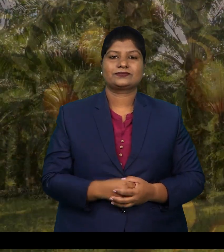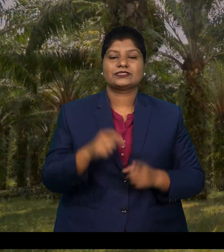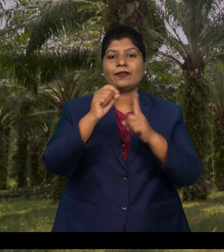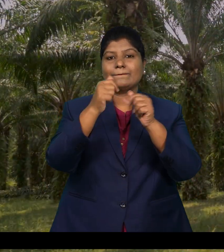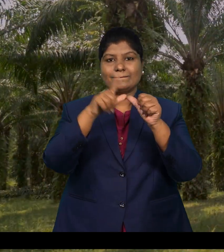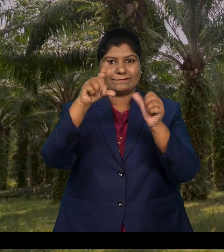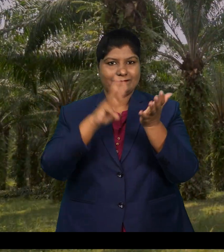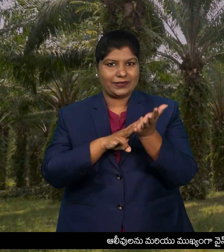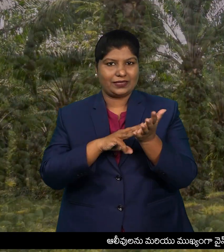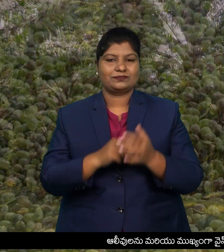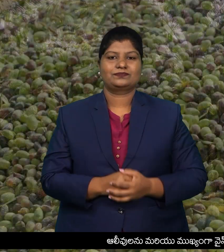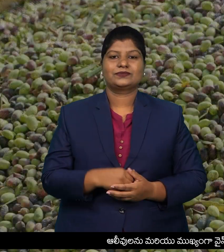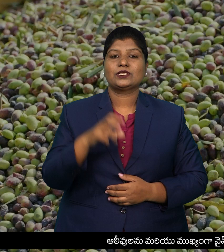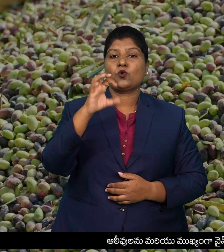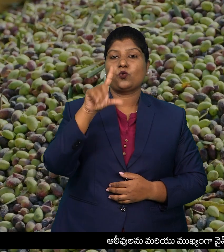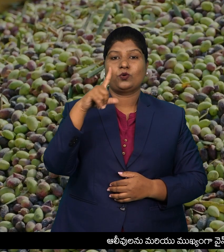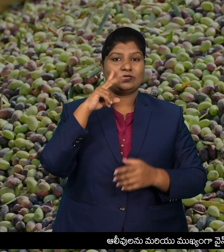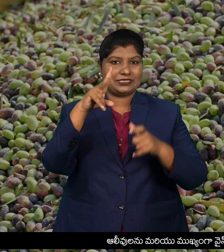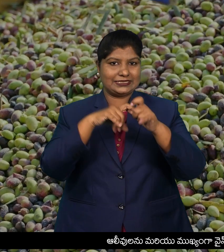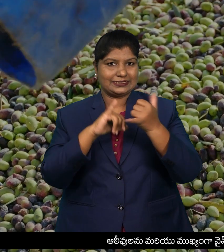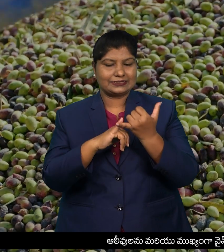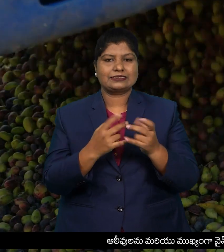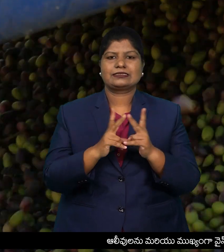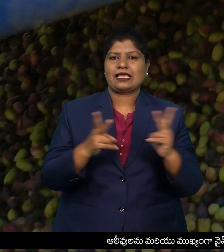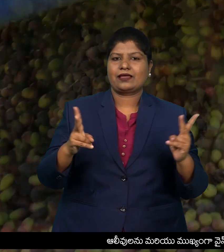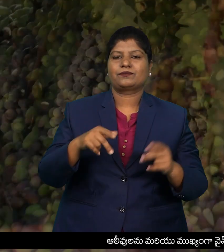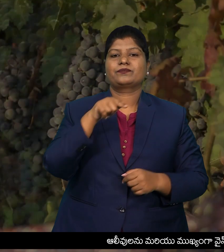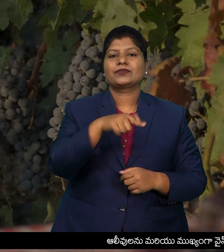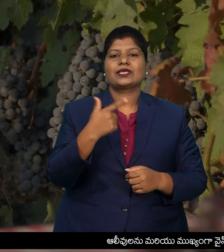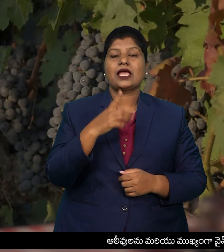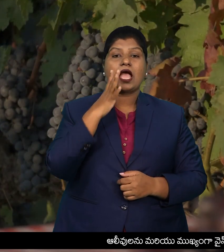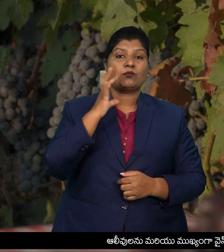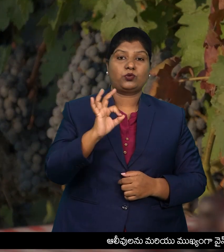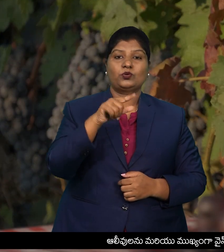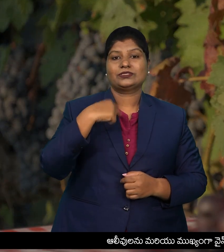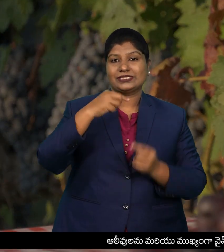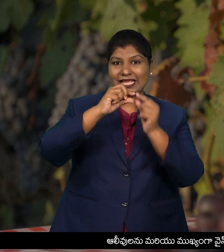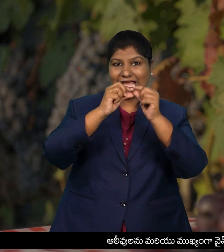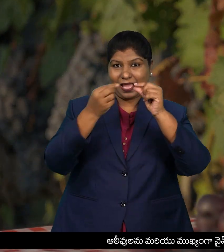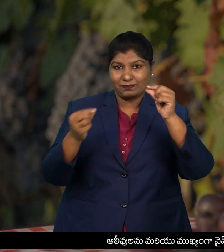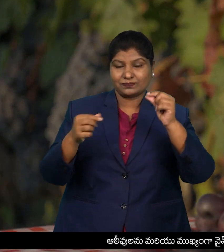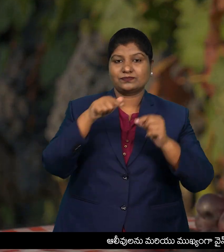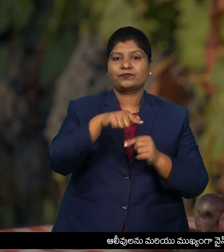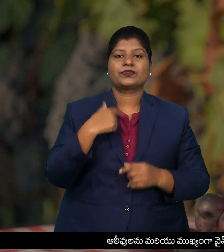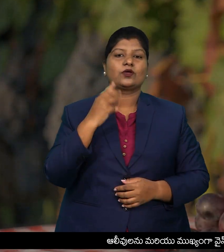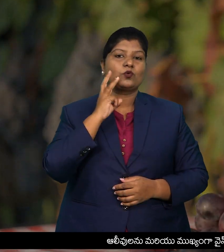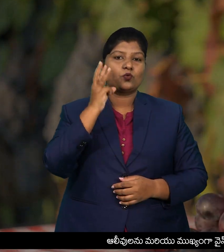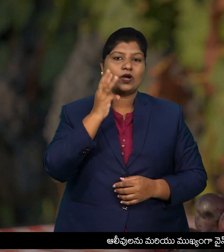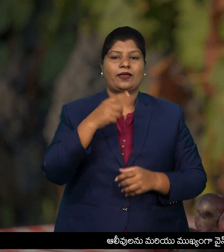పామ్, ఆలివ్లను ముఖ్యంగా వైన్ తయారీలో వాడే ద్రాక్ష పంటలకు ప్రసిద్ధి చెందింది.